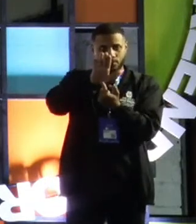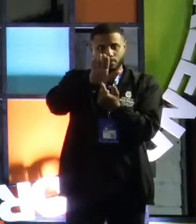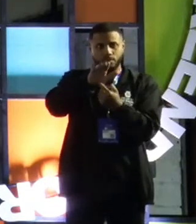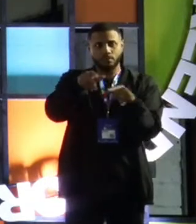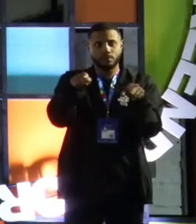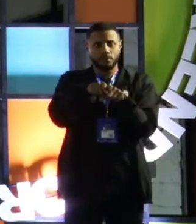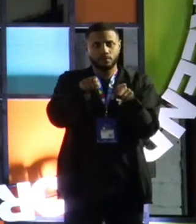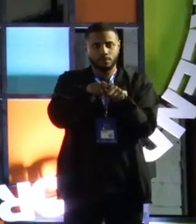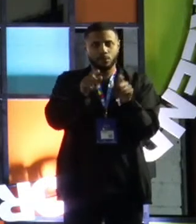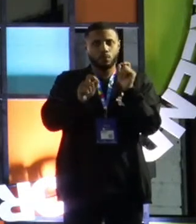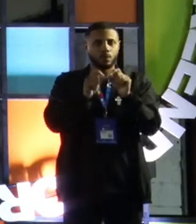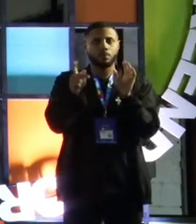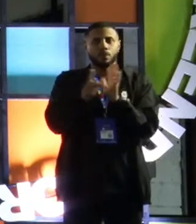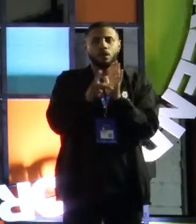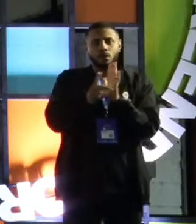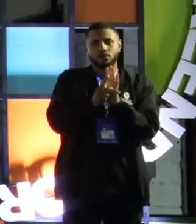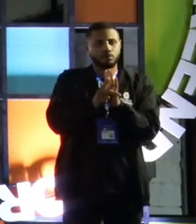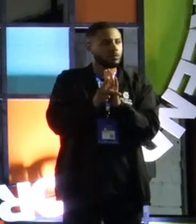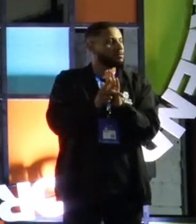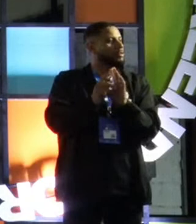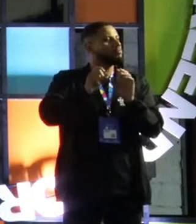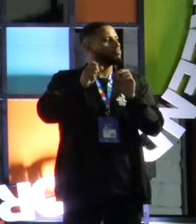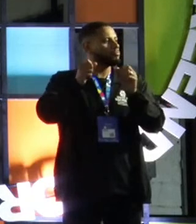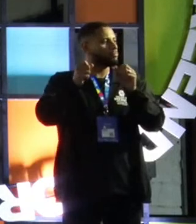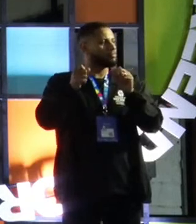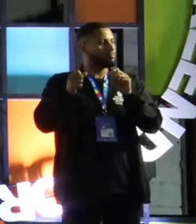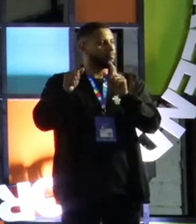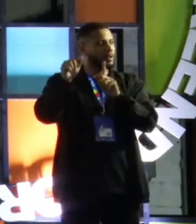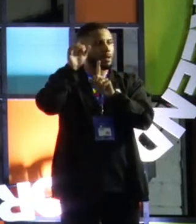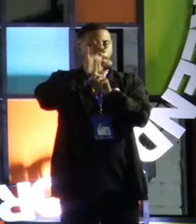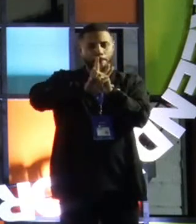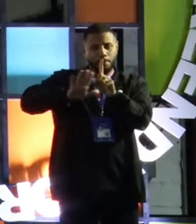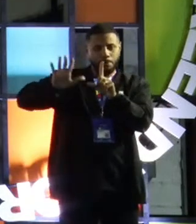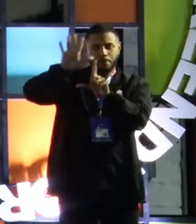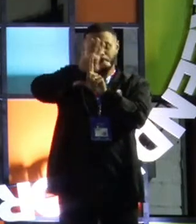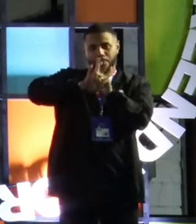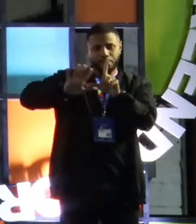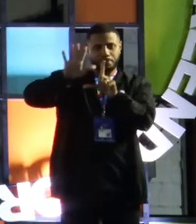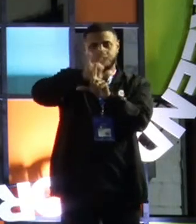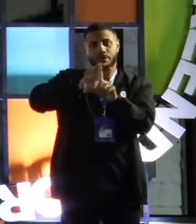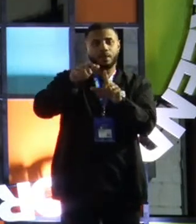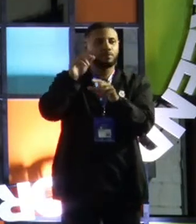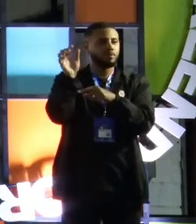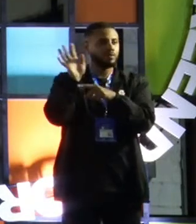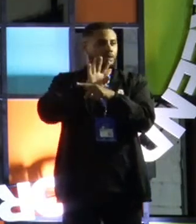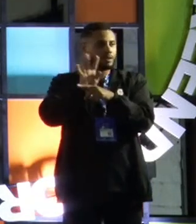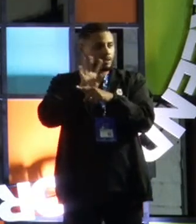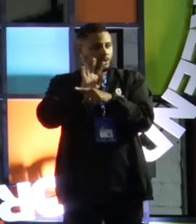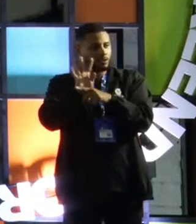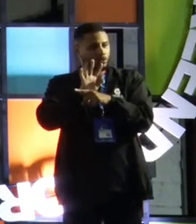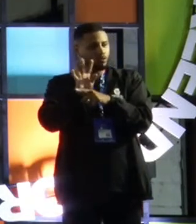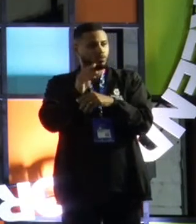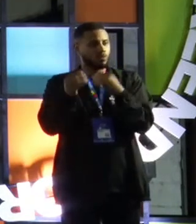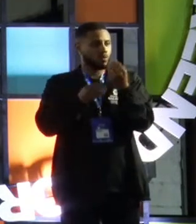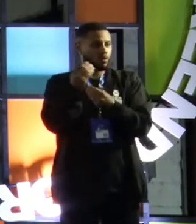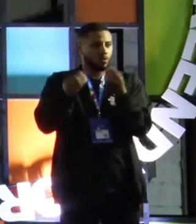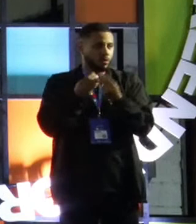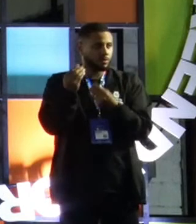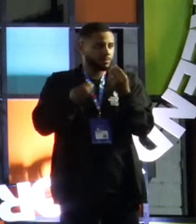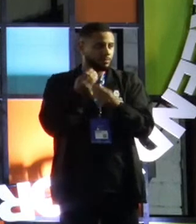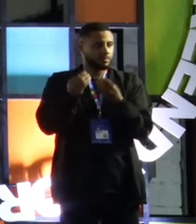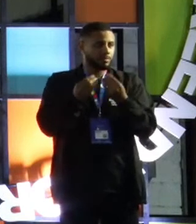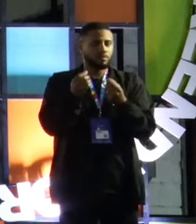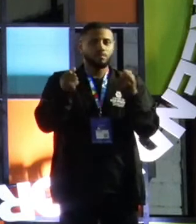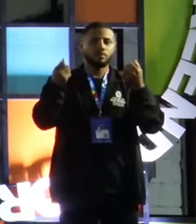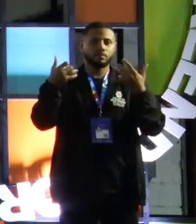uma plataforma de streaming e aí uma galera começa fazer vídeo lá, né, e postar nessa